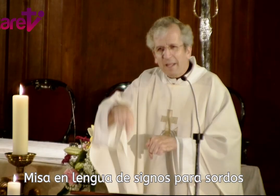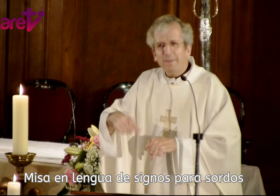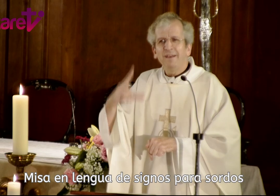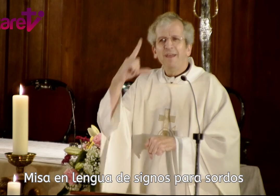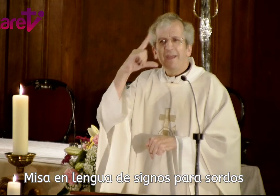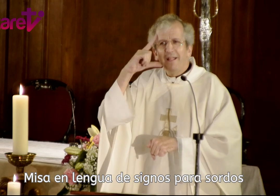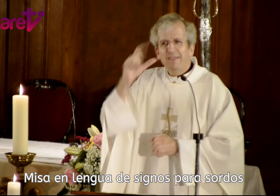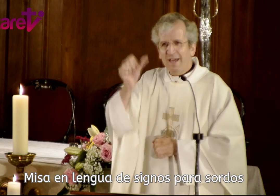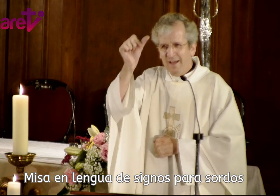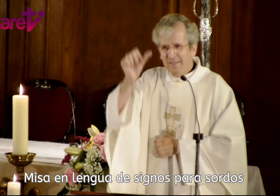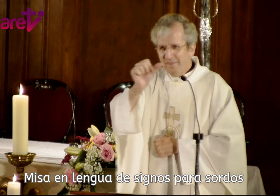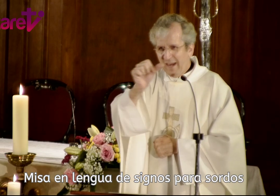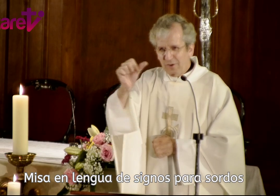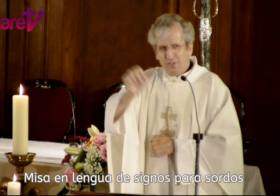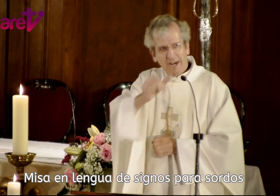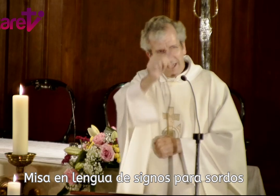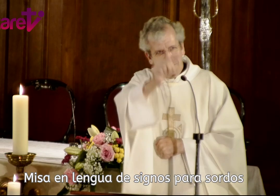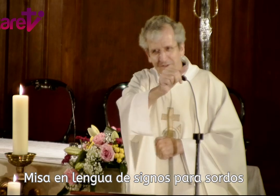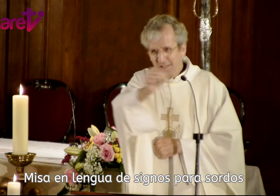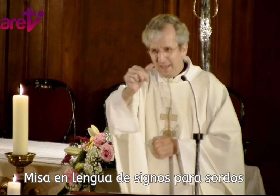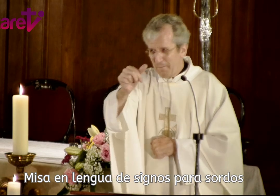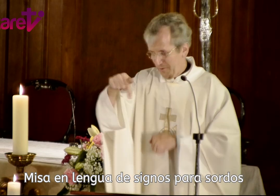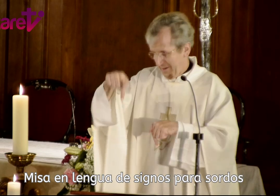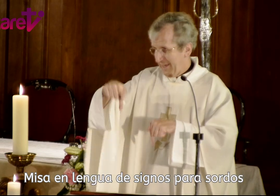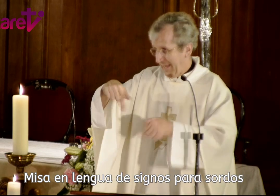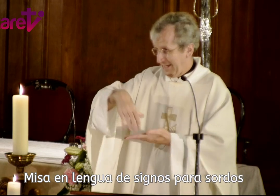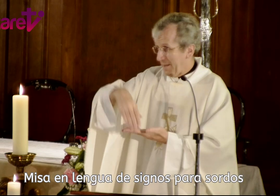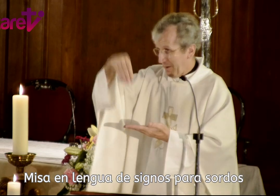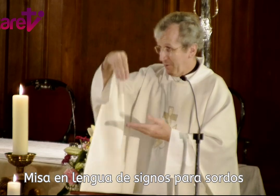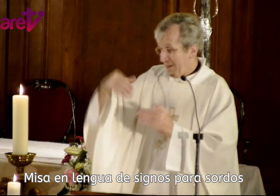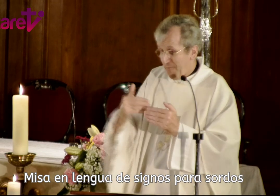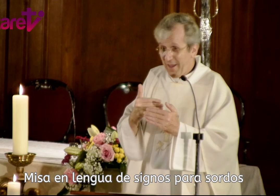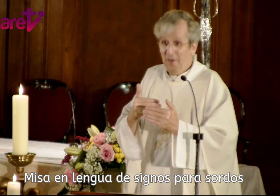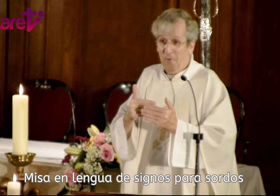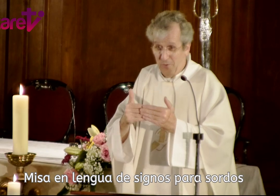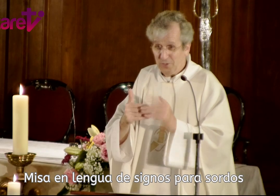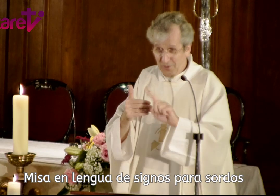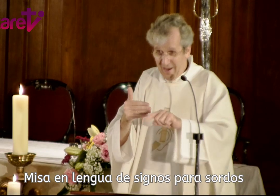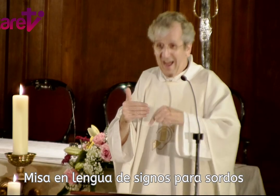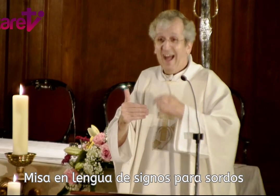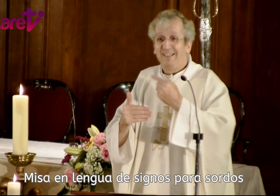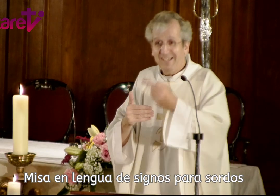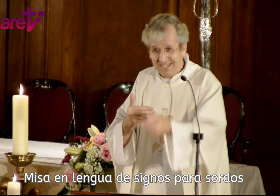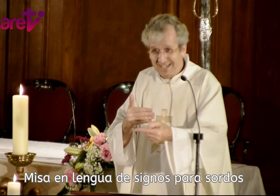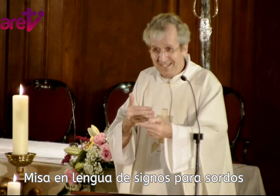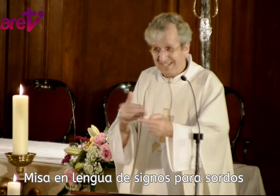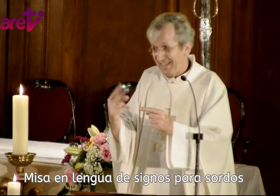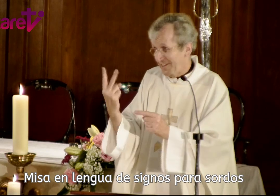también el día de la consagración del templo, que en esta parroquia fue justo al día siguiente. Es decir, son